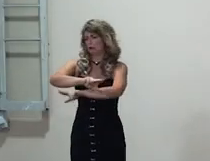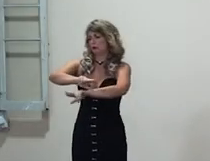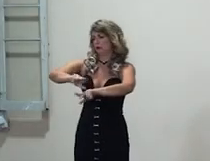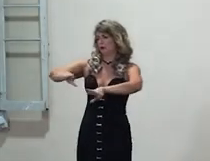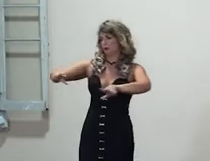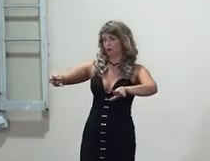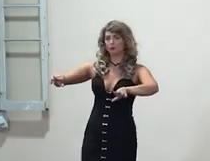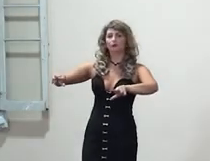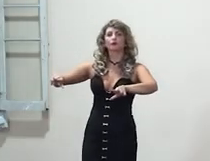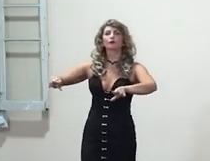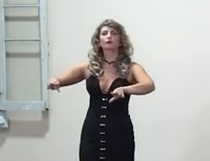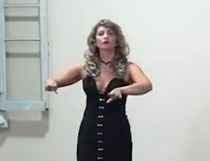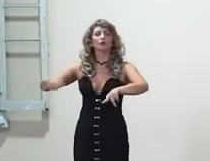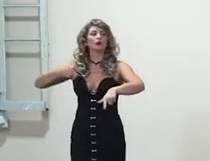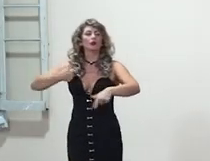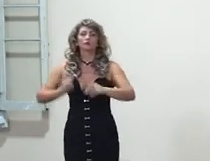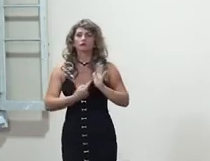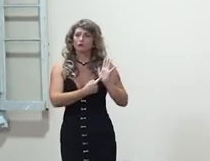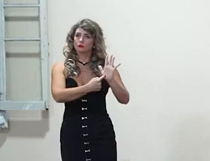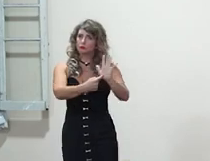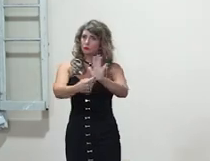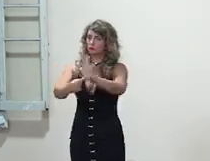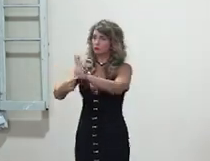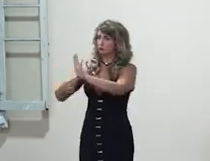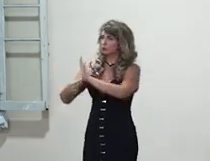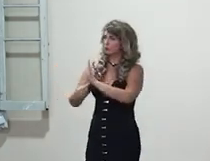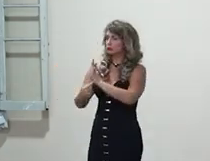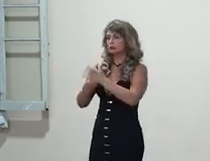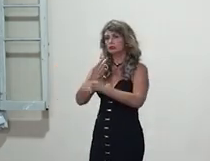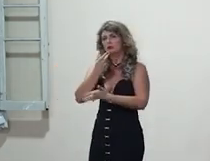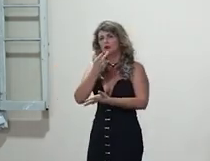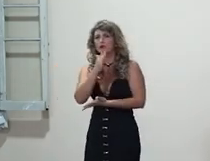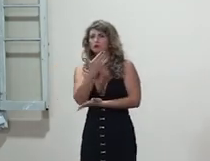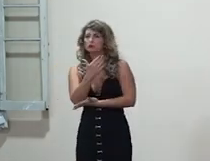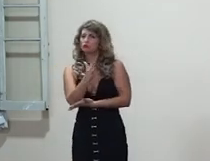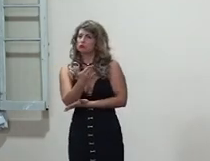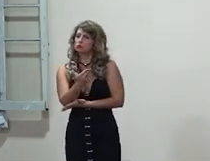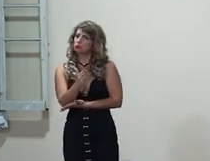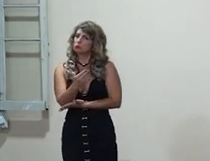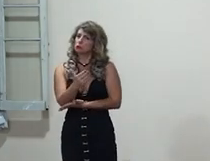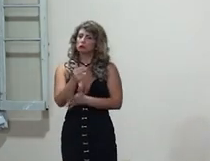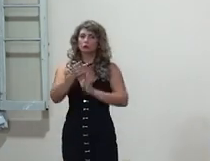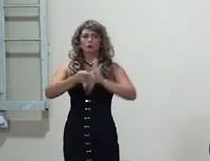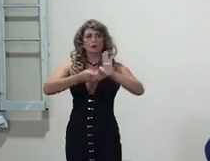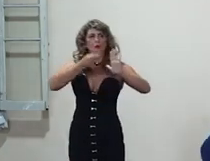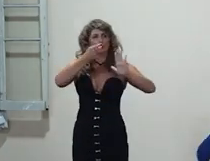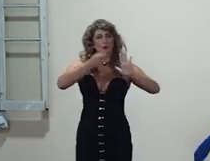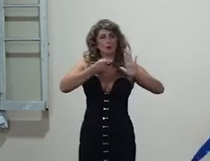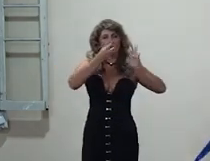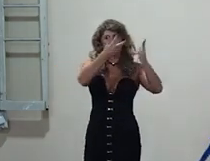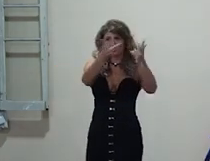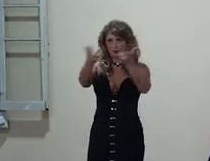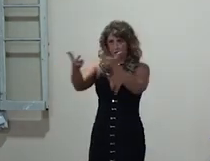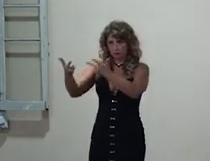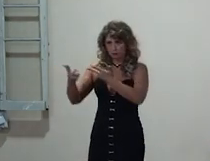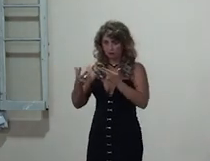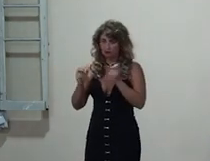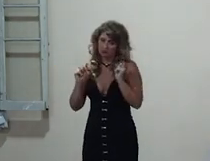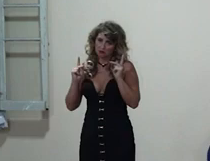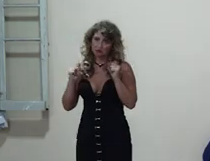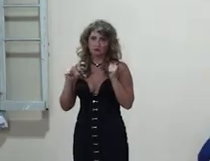coisa. E eu apresentei uma fala mais ou menos parecida como a proposta daqui. Tá